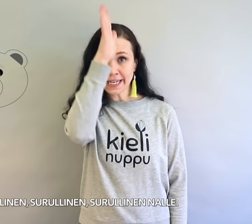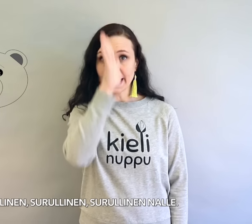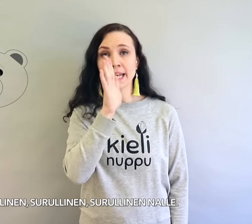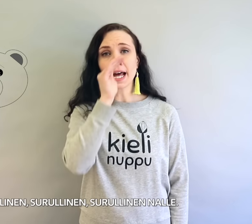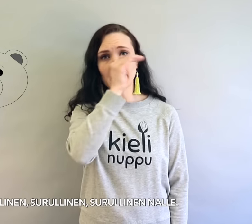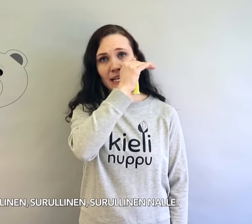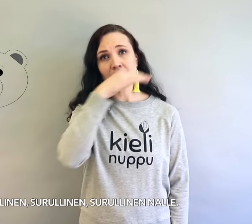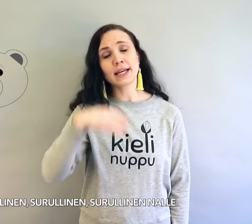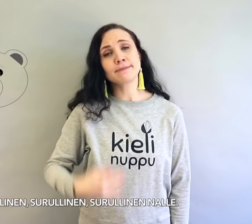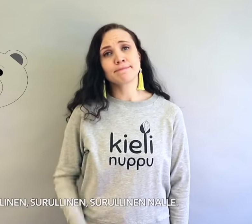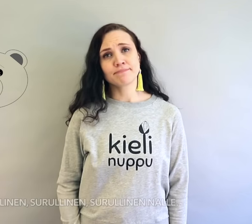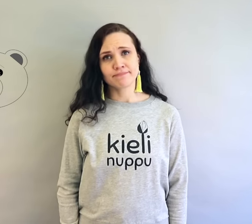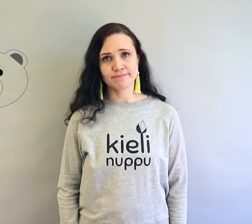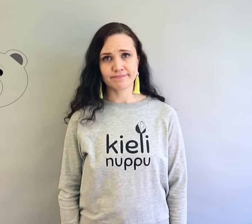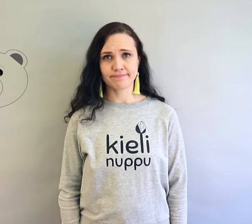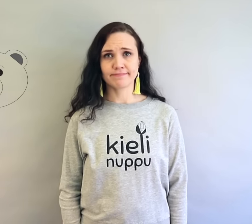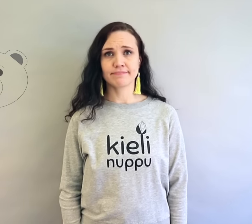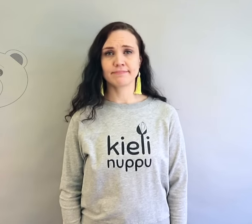surullinen Nalle.